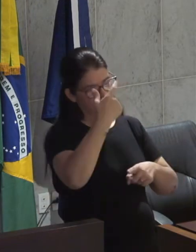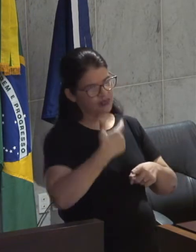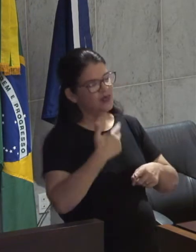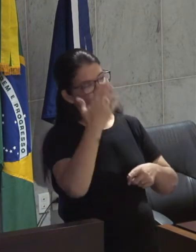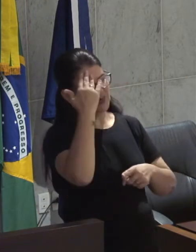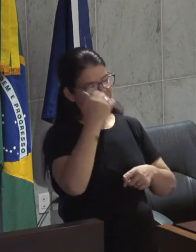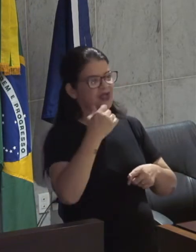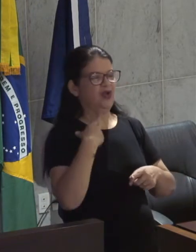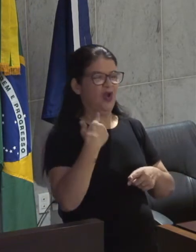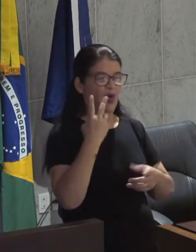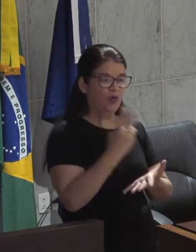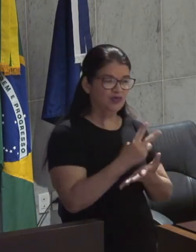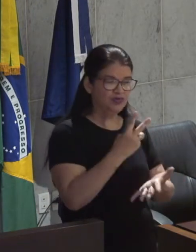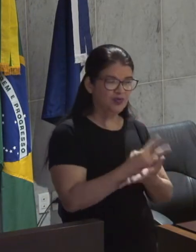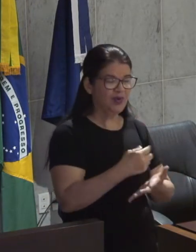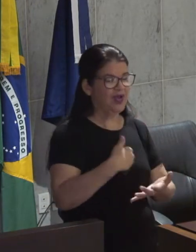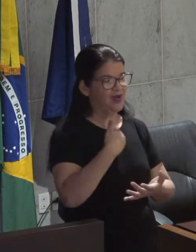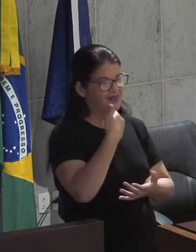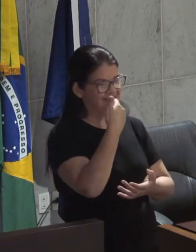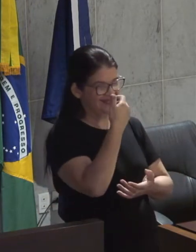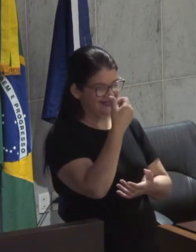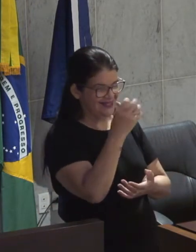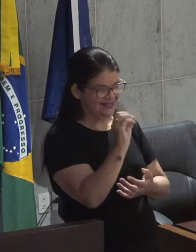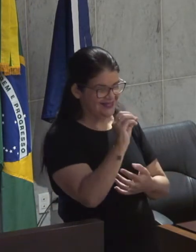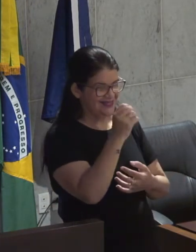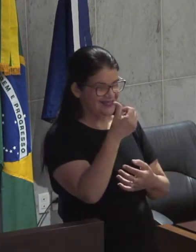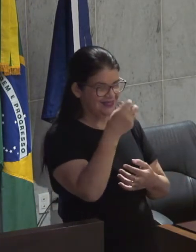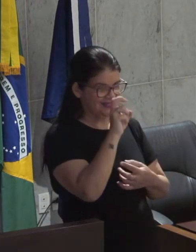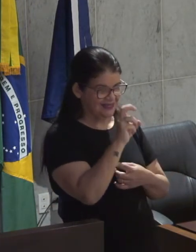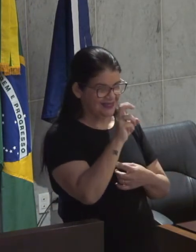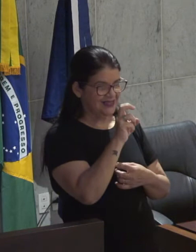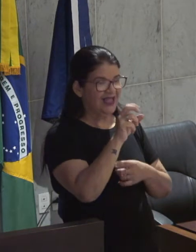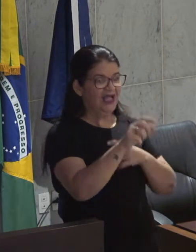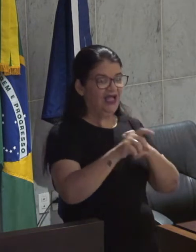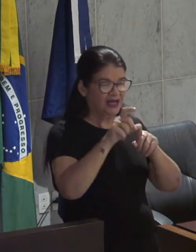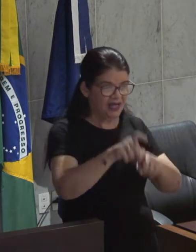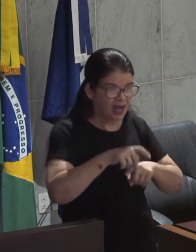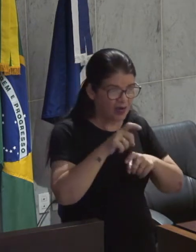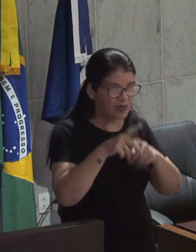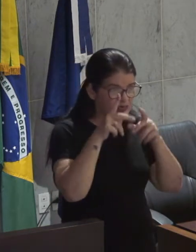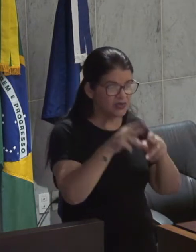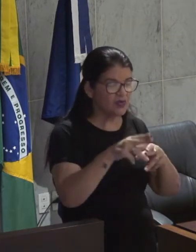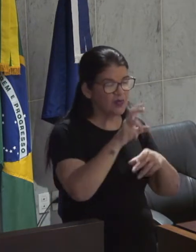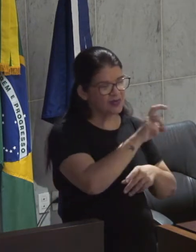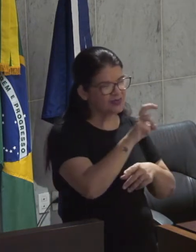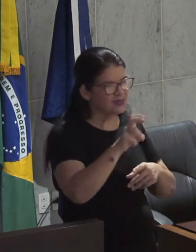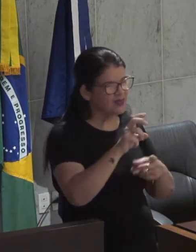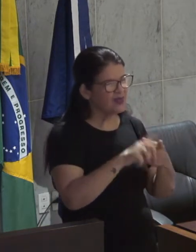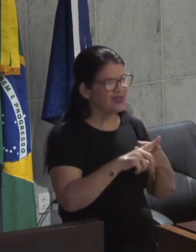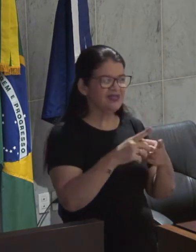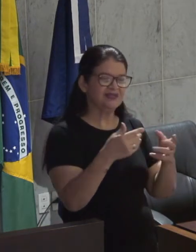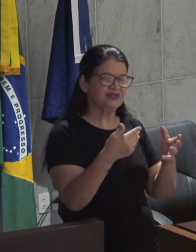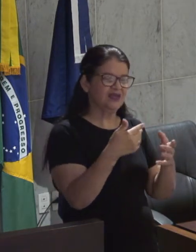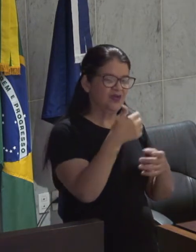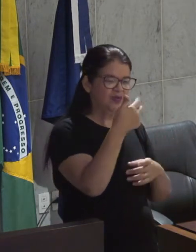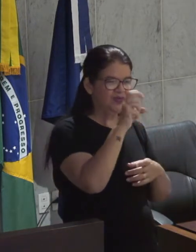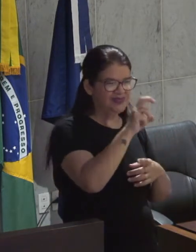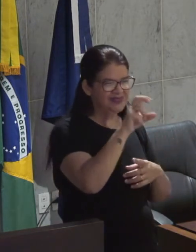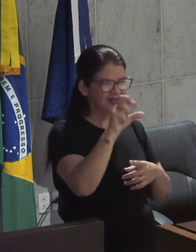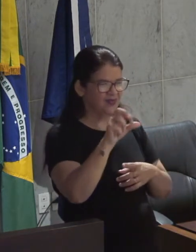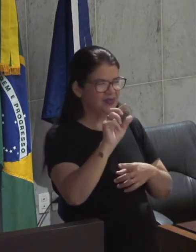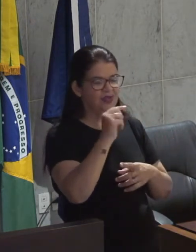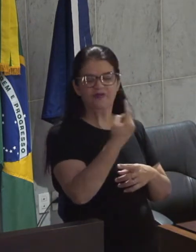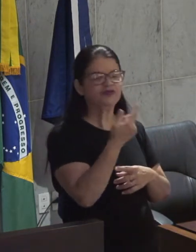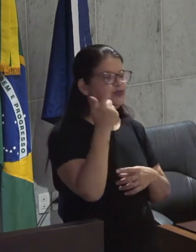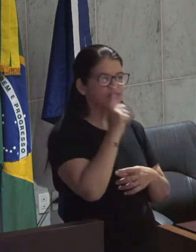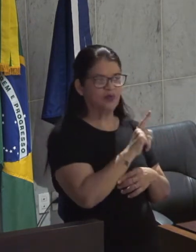com 60, 65 anos, trabalhando na roça da mesma forma que a gente trabalha aos 55, aos 59, a gente